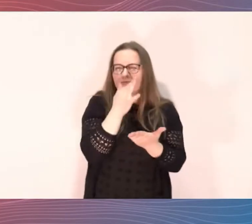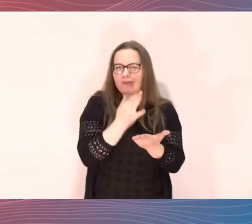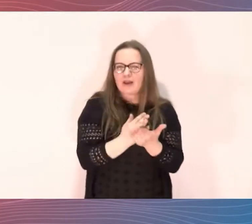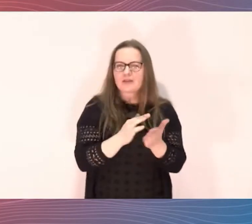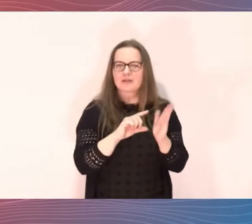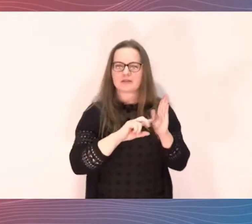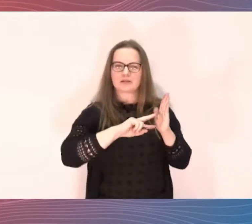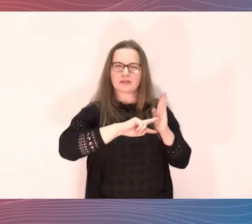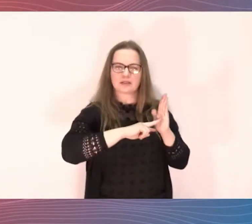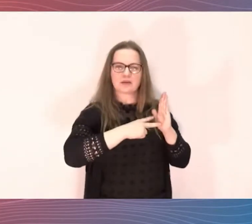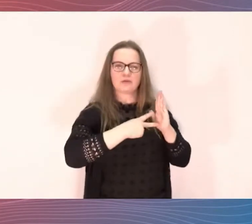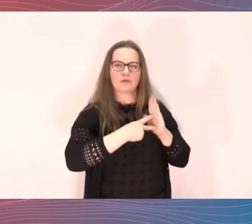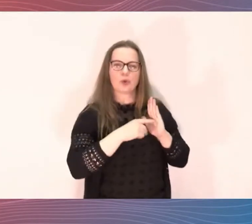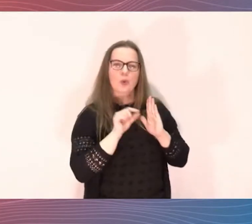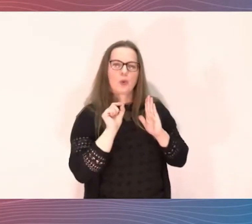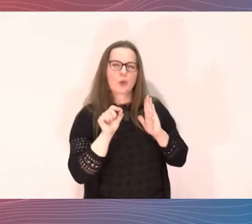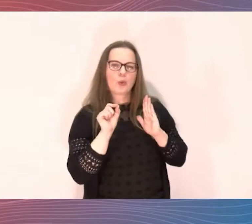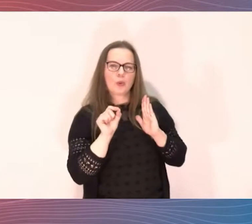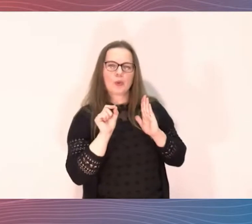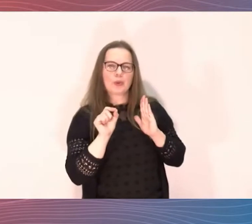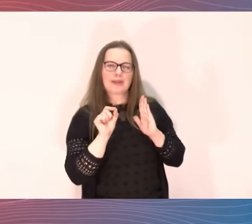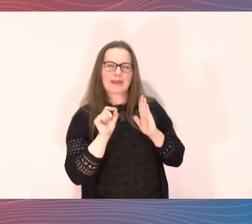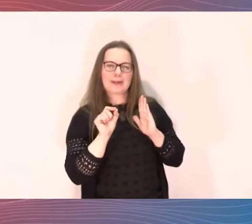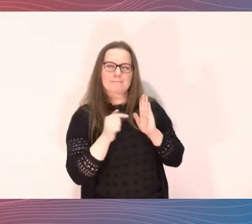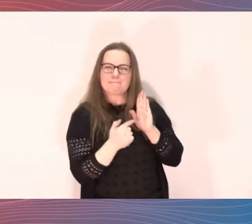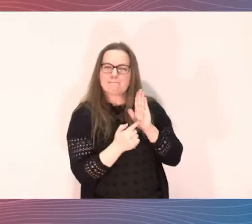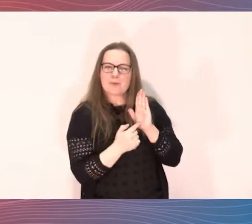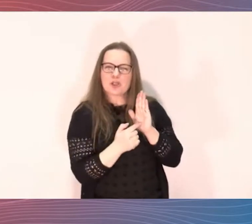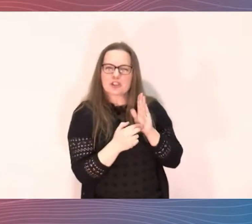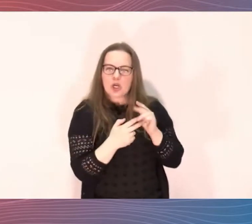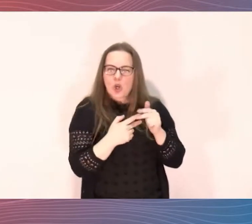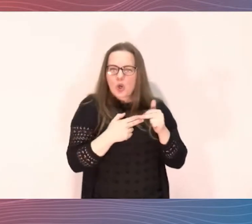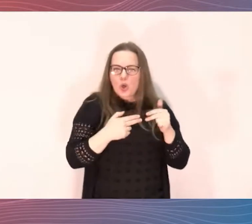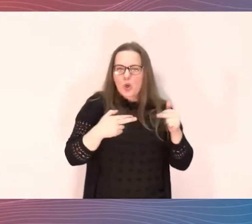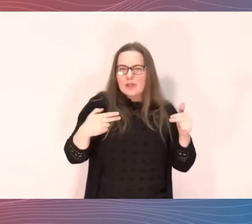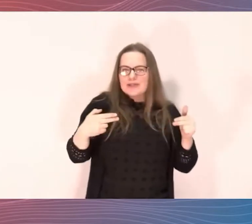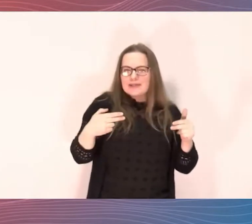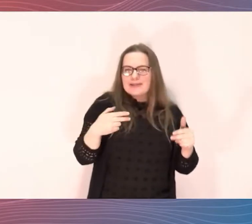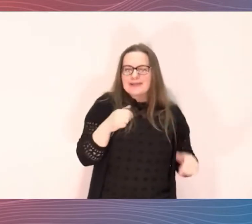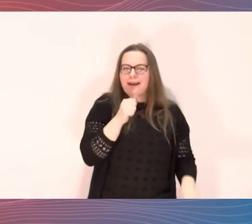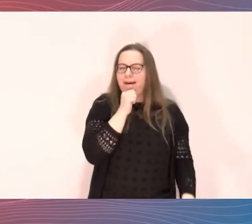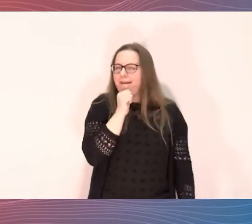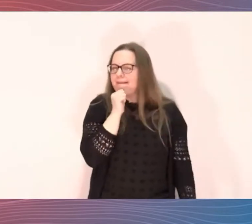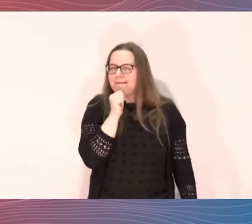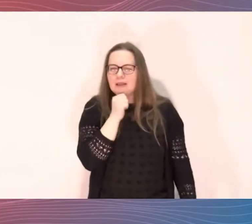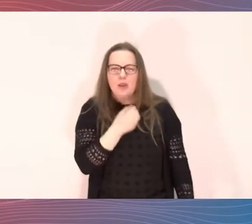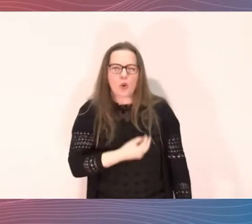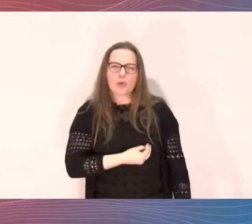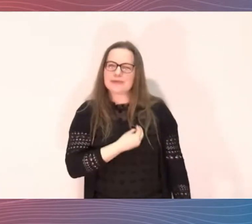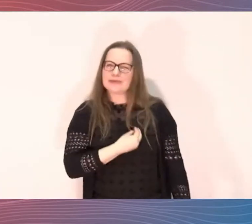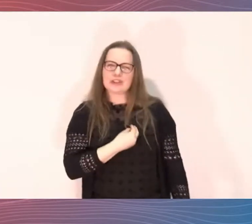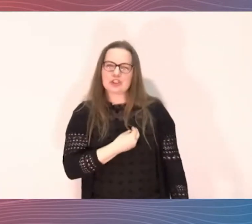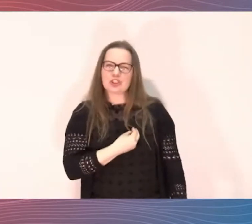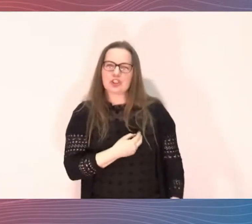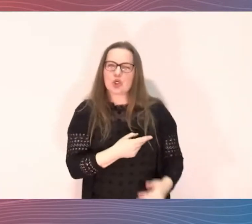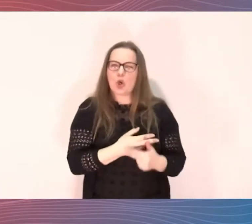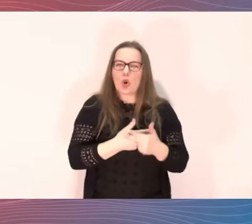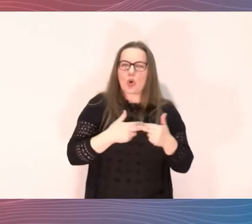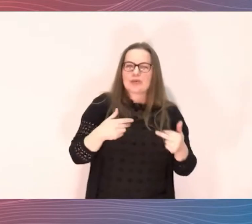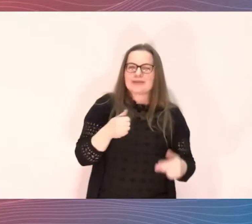substantificação de coisas que se esperam. É a convicção de fatos que se não